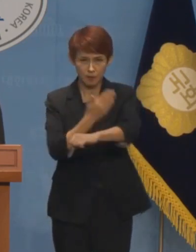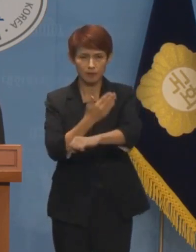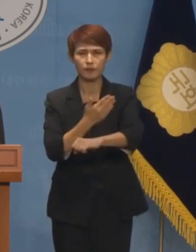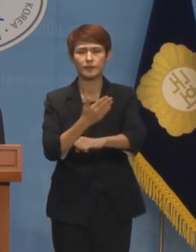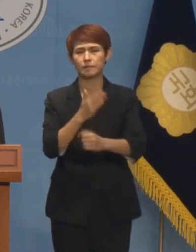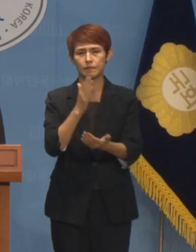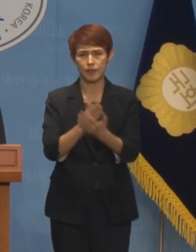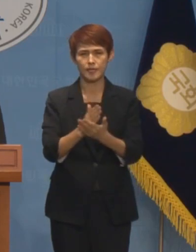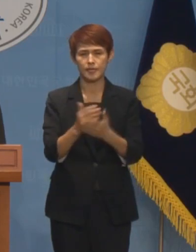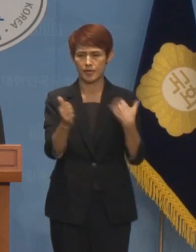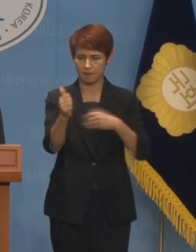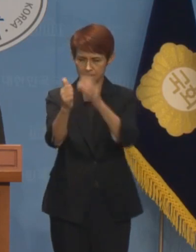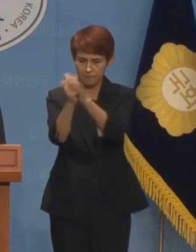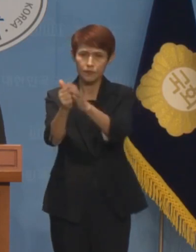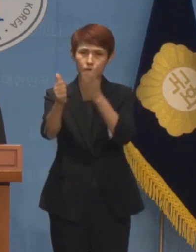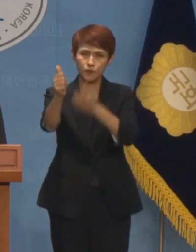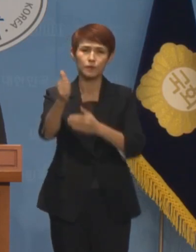다하십시오.